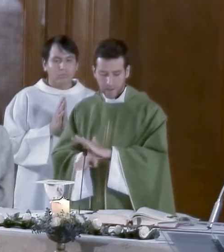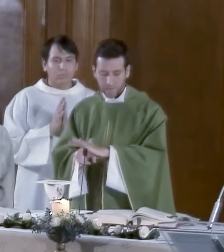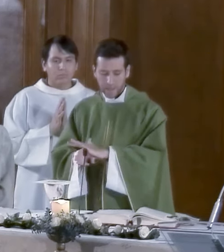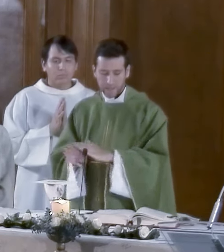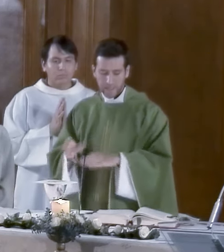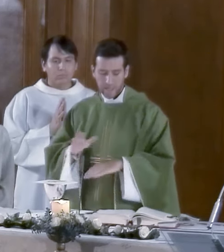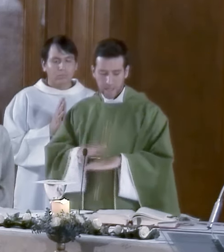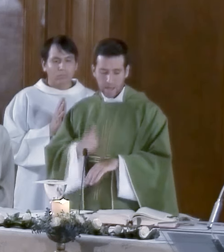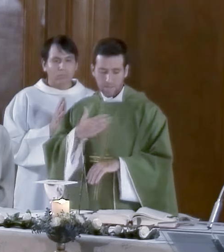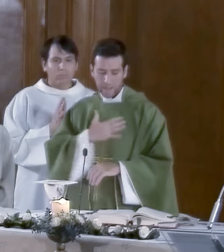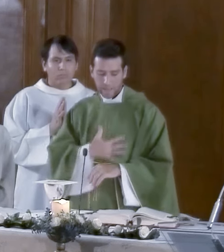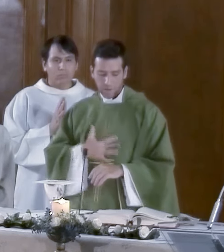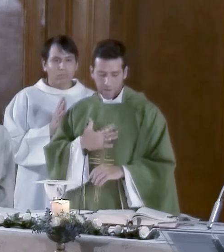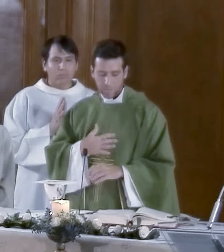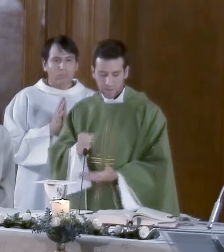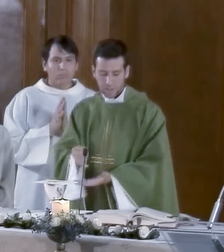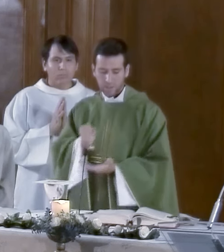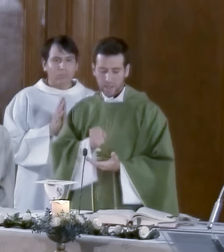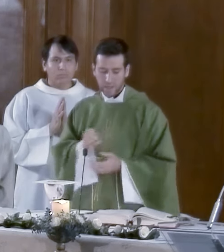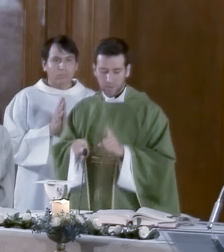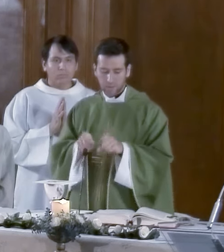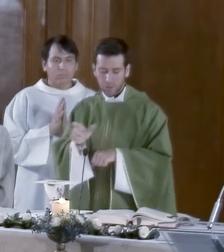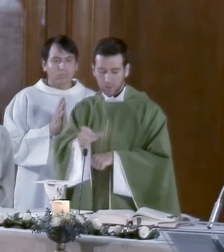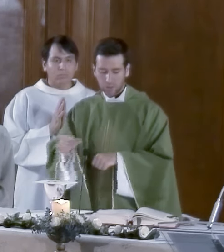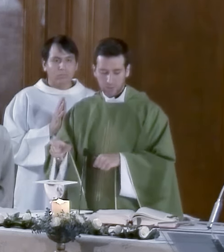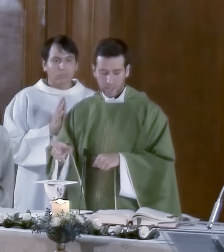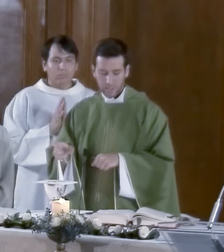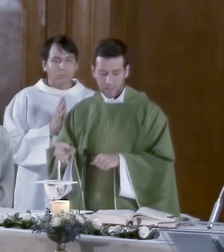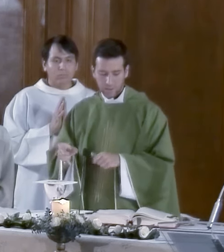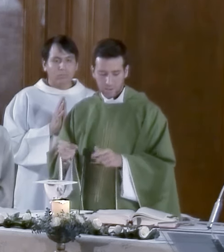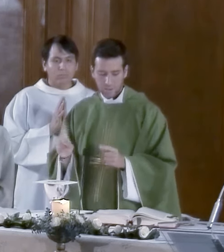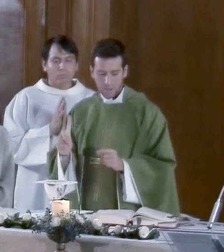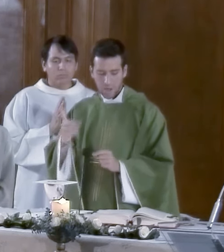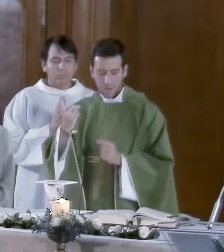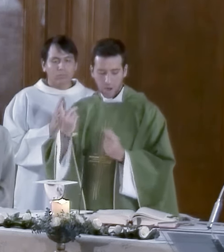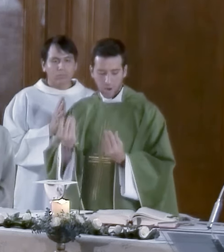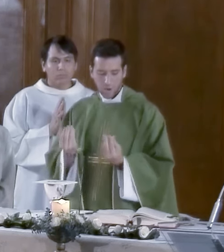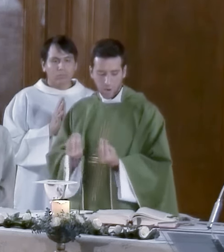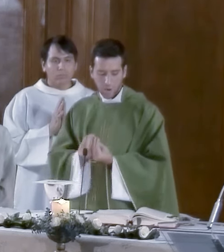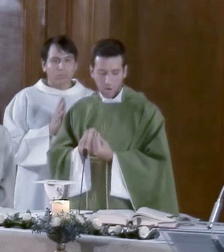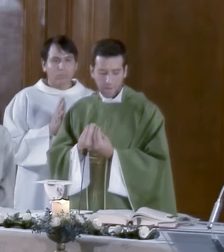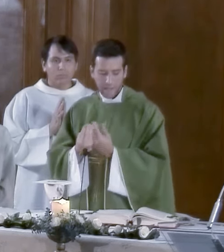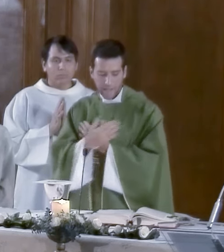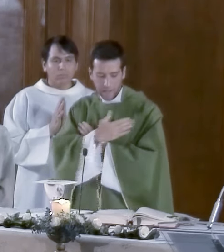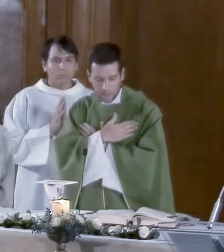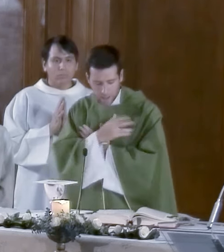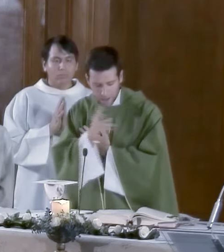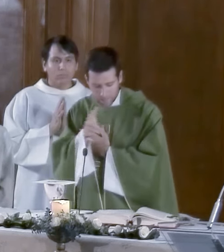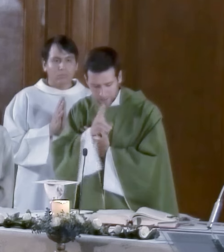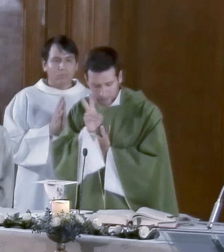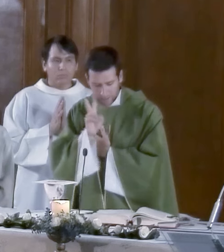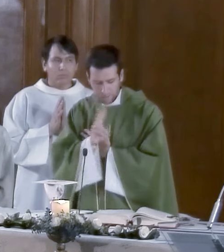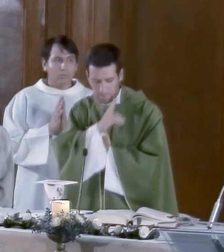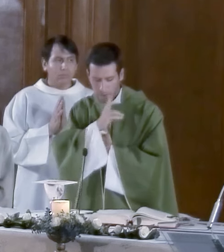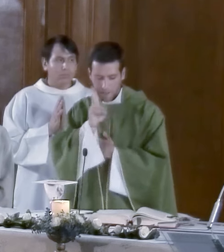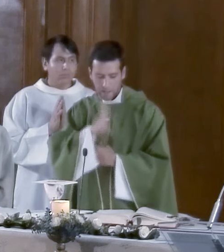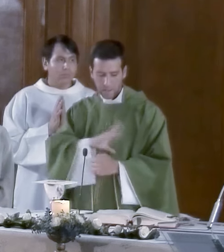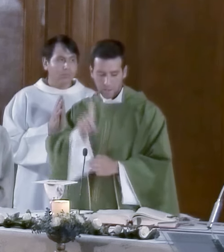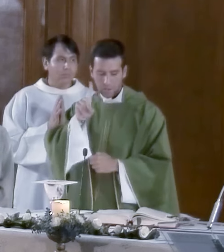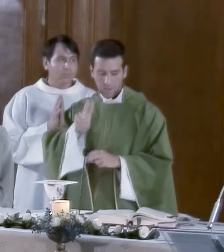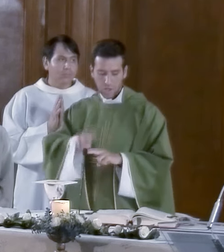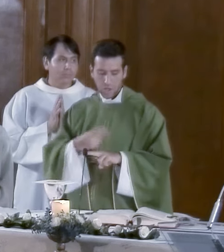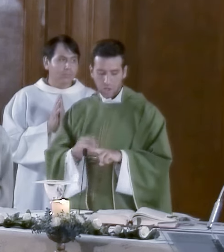ofrenda permanente, para que gocemos de tu heredad junto con tus elegidos. Con María, la Virgen,